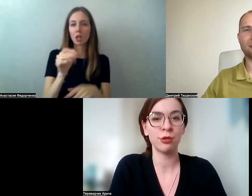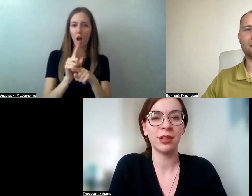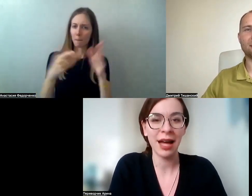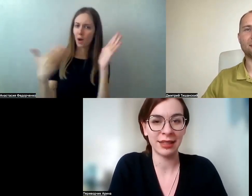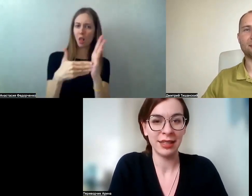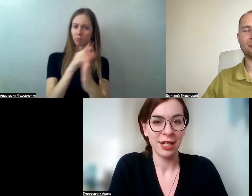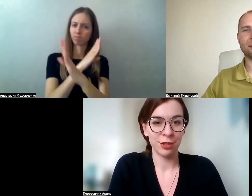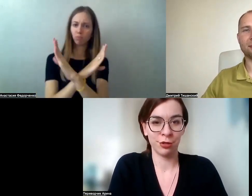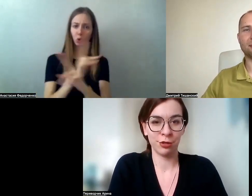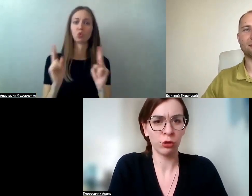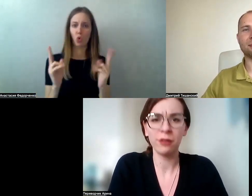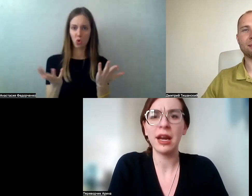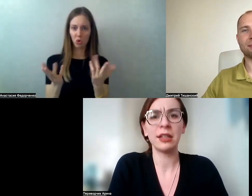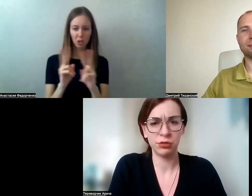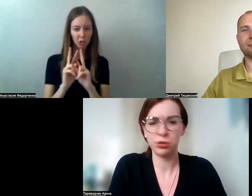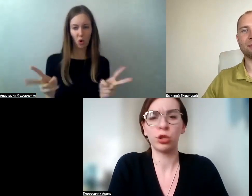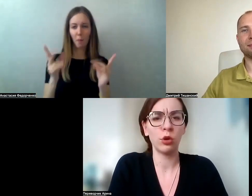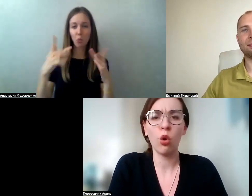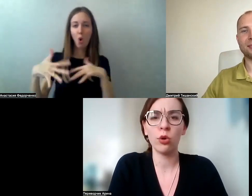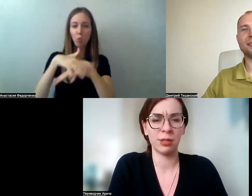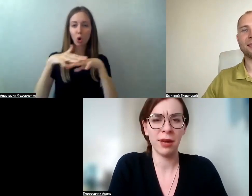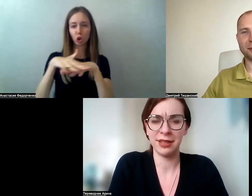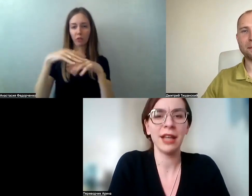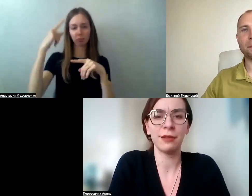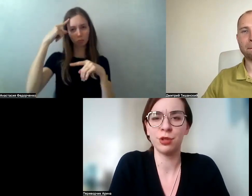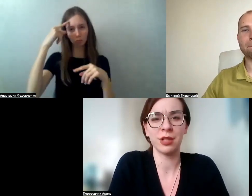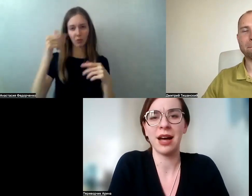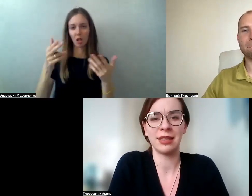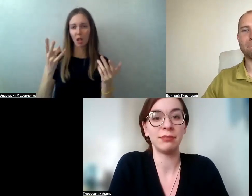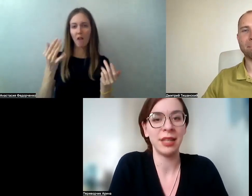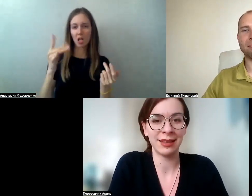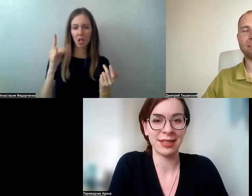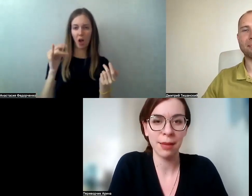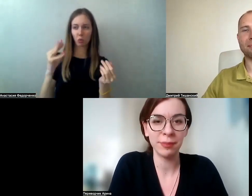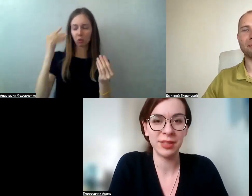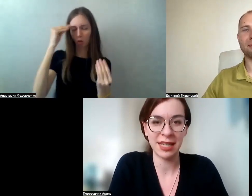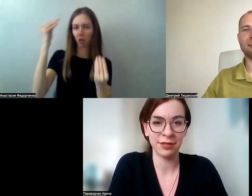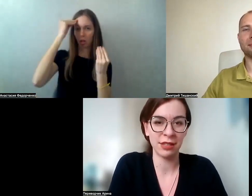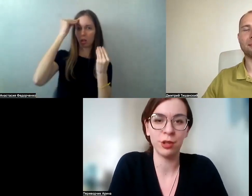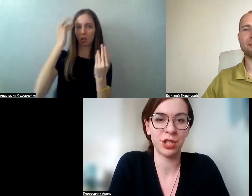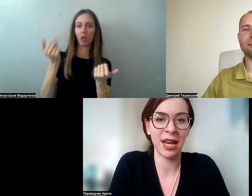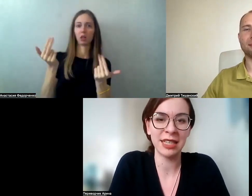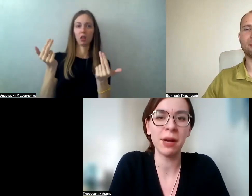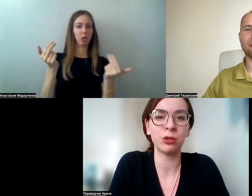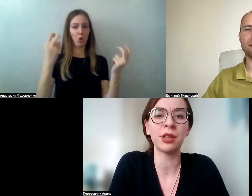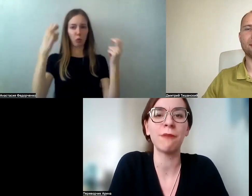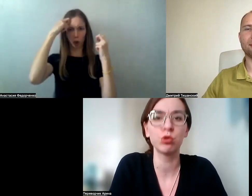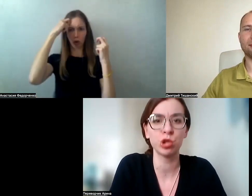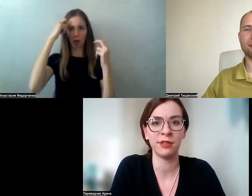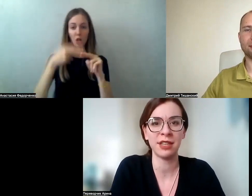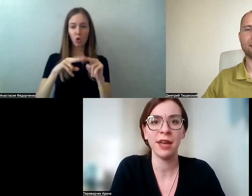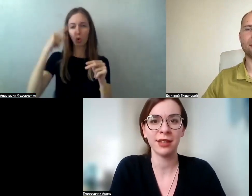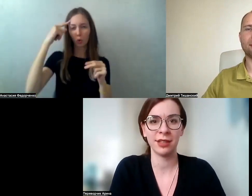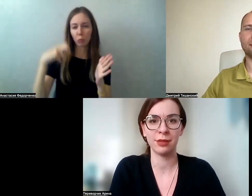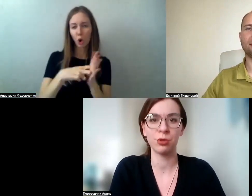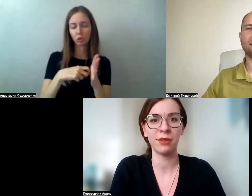качественного результата. Что, а то говорят: все, ты глухой, у тебя и на этом все сказано. Нет, на самом деле это всего лишь стереотип, который нам внушили,